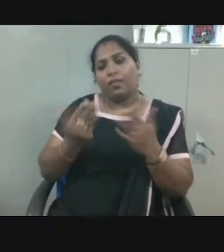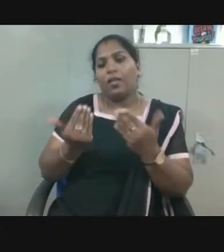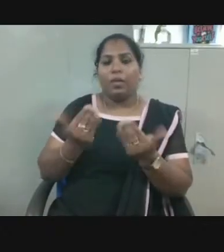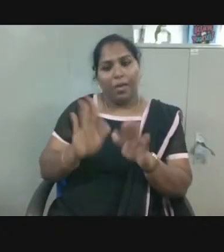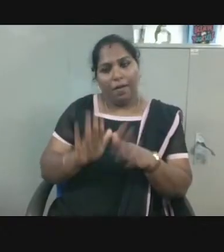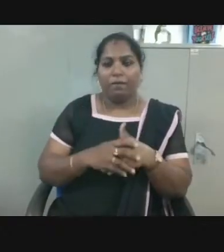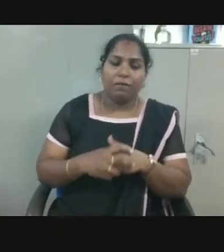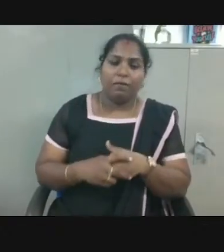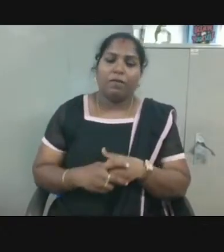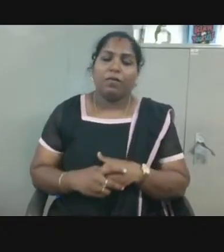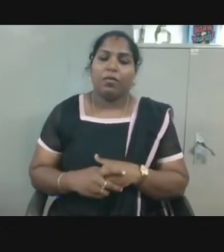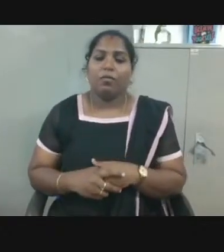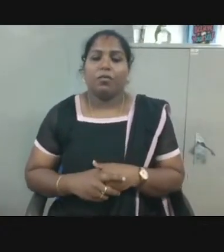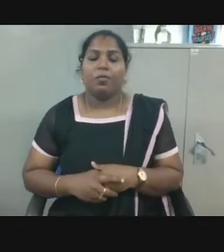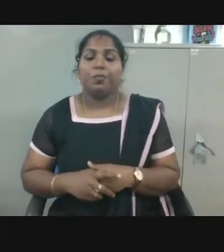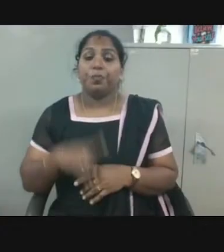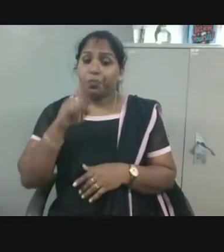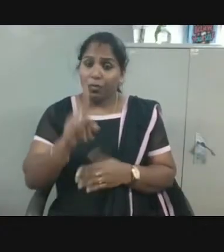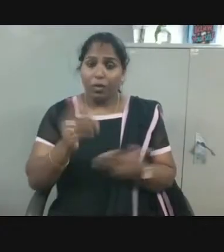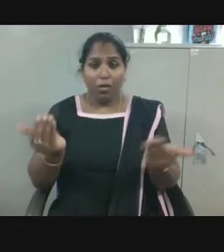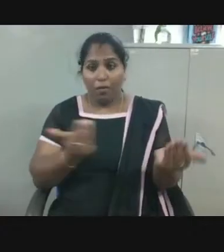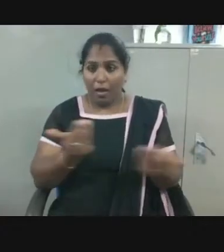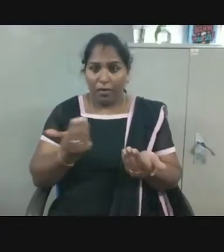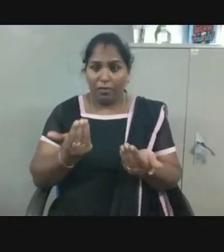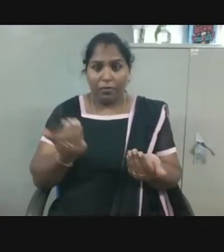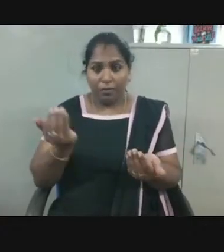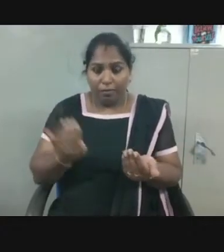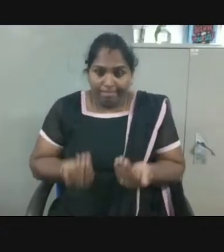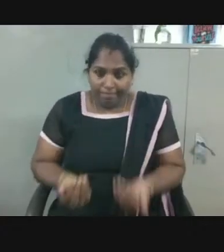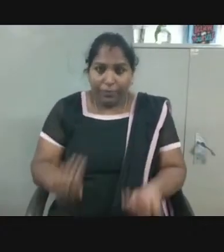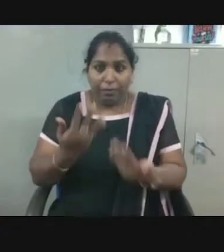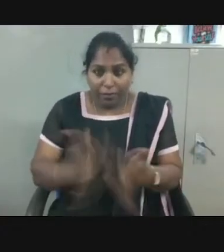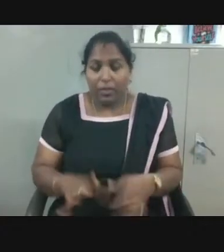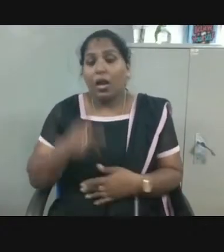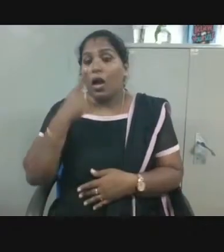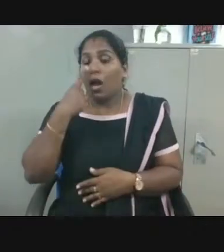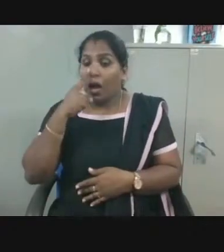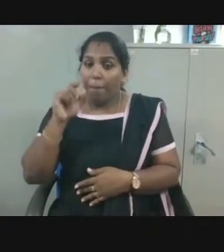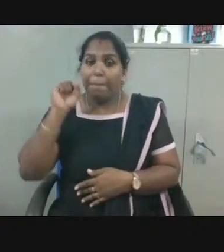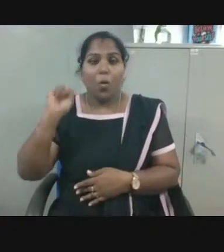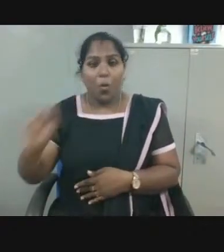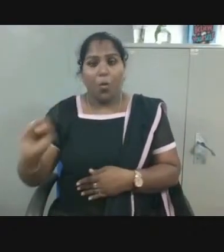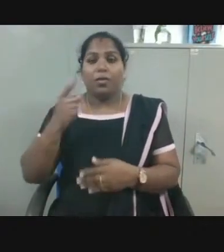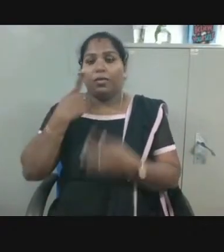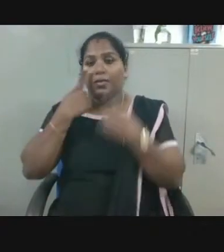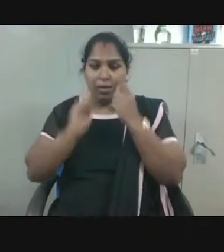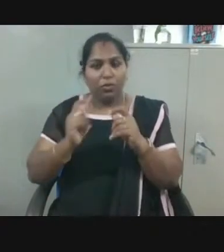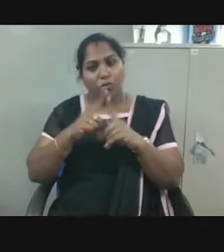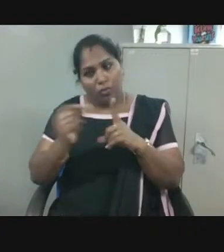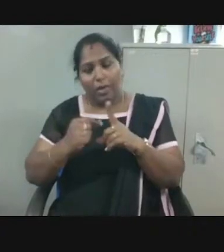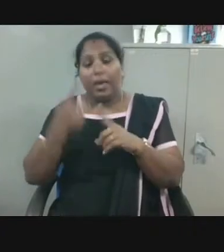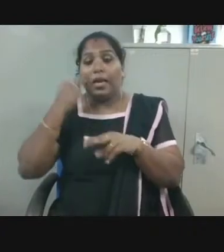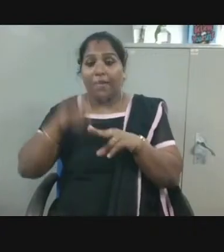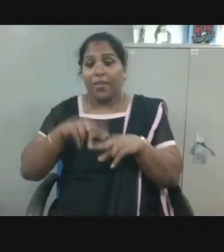ലഭ്യമാണ്. അപ്പോൾ അതുകൊണ്ട് നമ്മൾ ഒരു കുഞ്ഞുണ്ടായി കഴിഞ്ഞാൽ നമ്മൾ എപ്പോഴും ആ മാതാവിന്റെ കാരിയർ ടെസ്റ്റിംഗ് നടത്തും. അടുത്ത ഗർഭിണിയാവുകയാണെങ്കിൽ